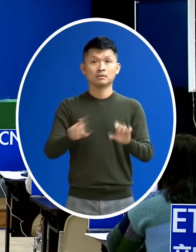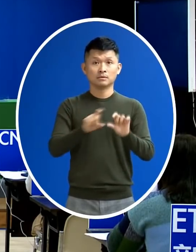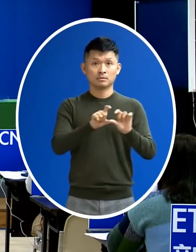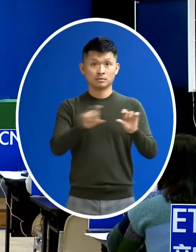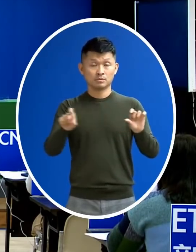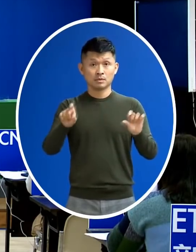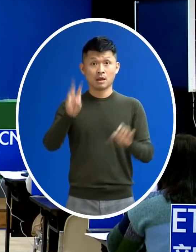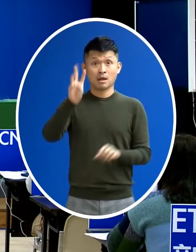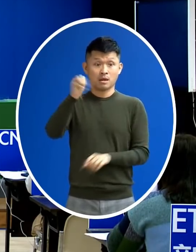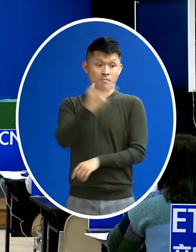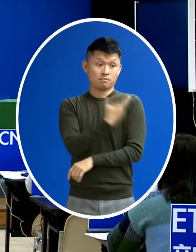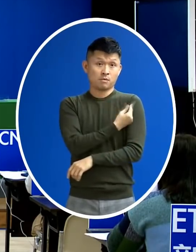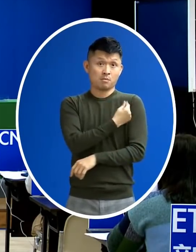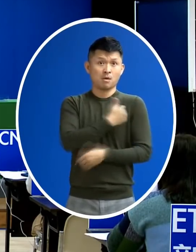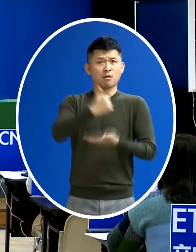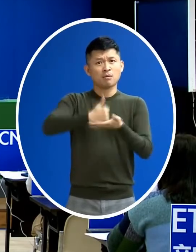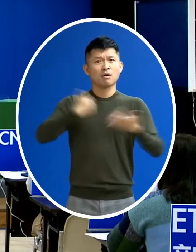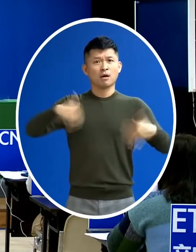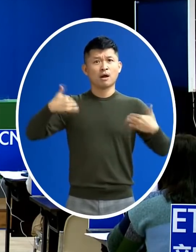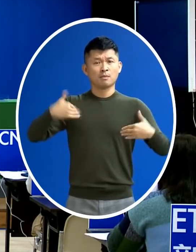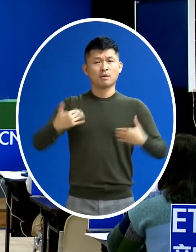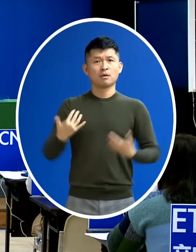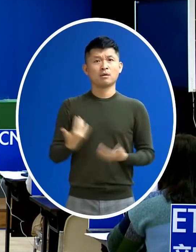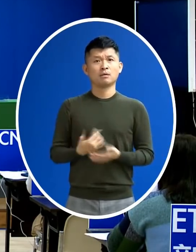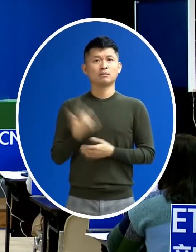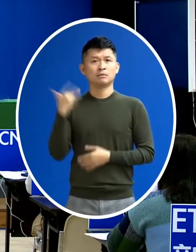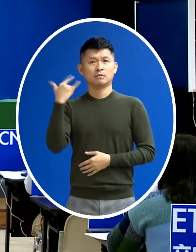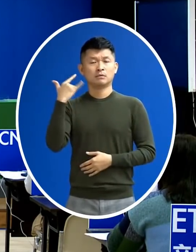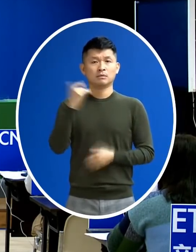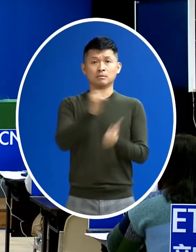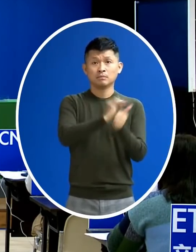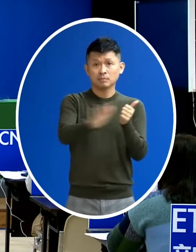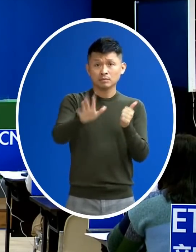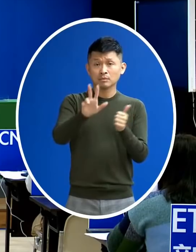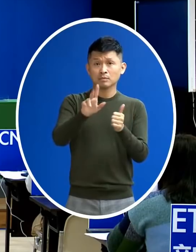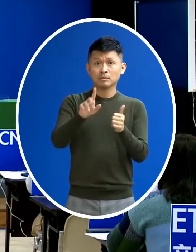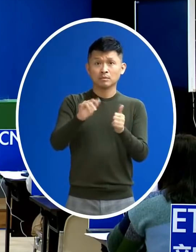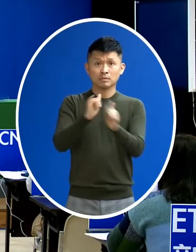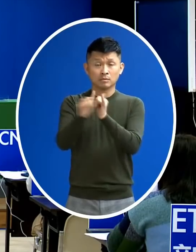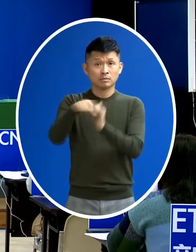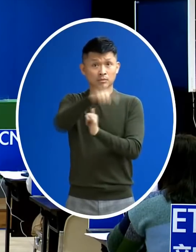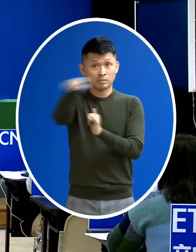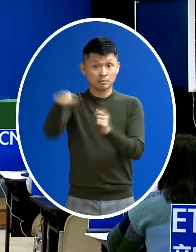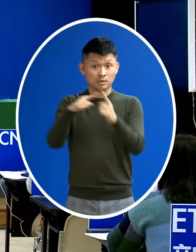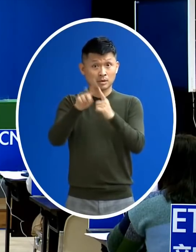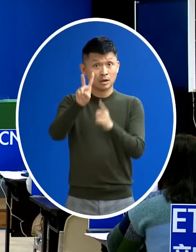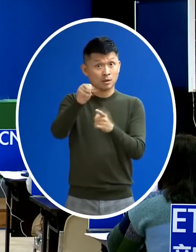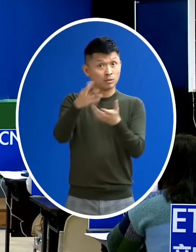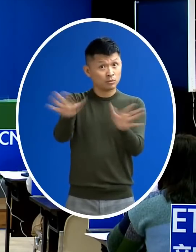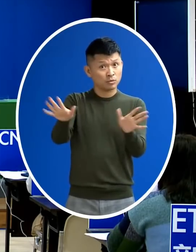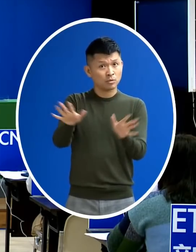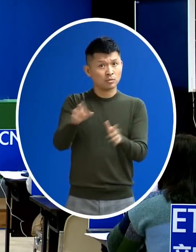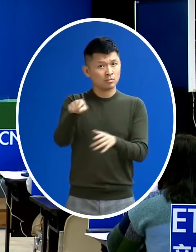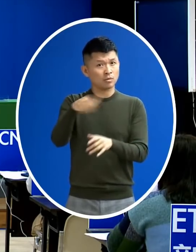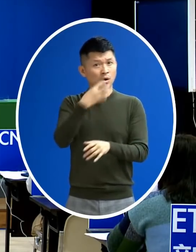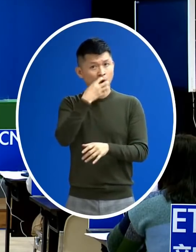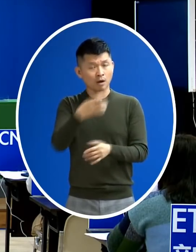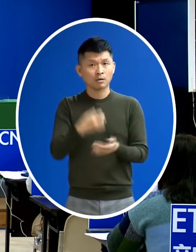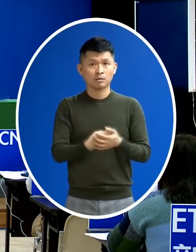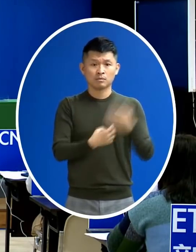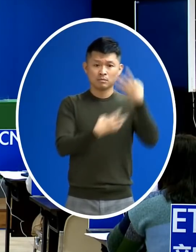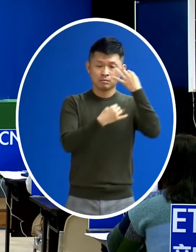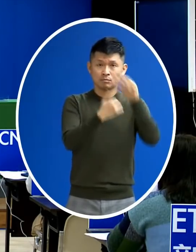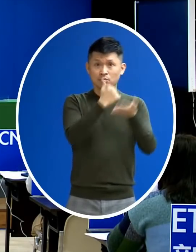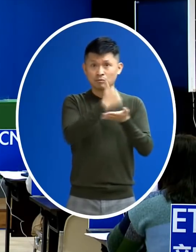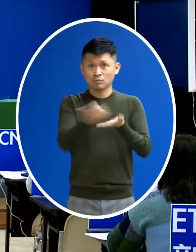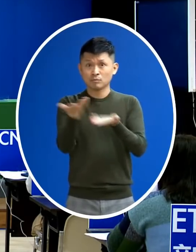的莫德纳还没有送到，那可能会影响到20000多名预约的民众。那请问有这个消息吗？大概何时可以配送